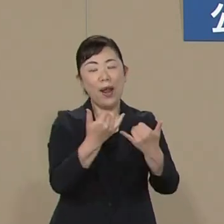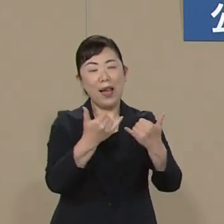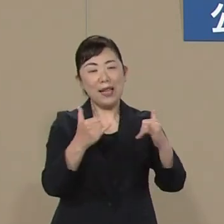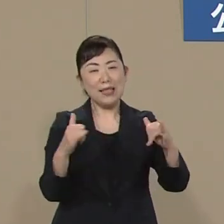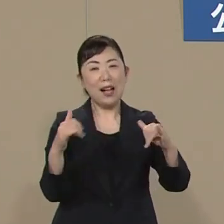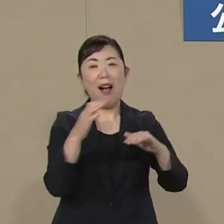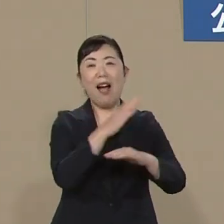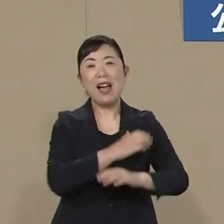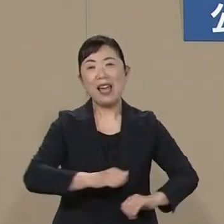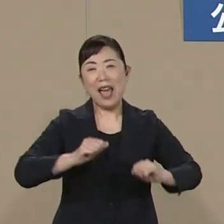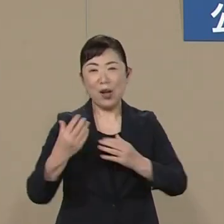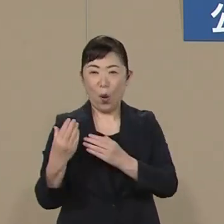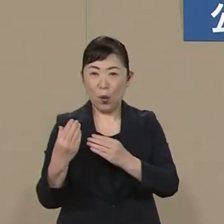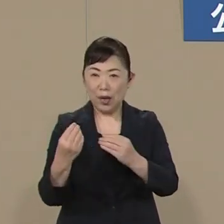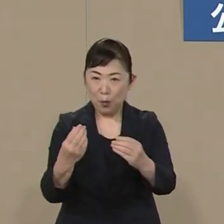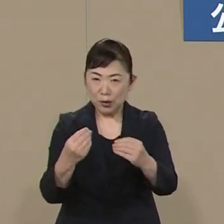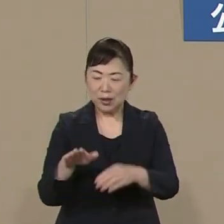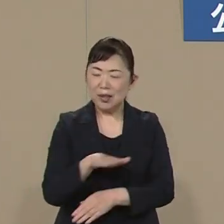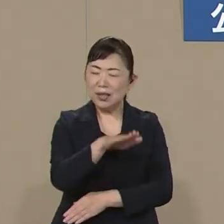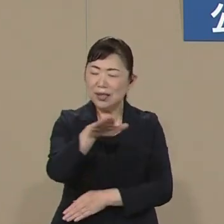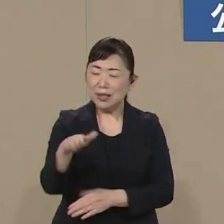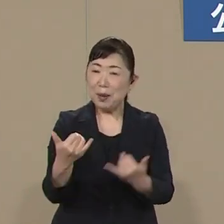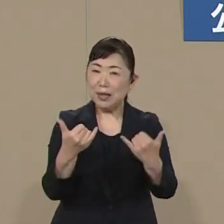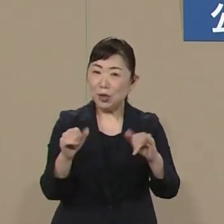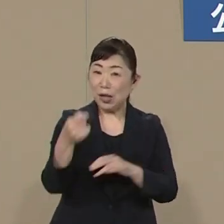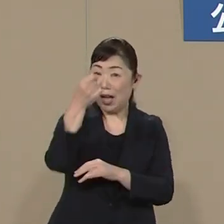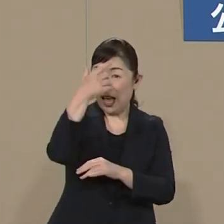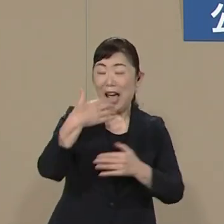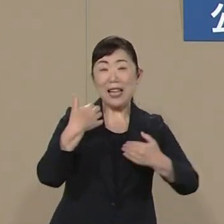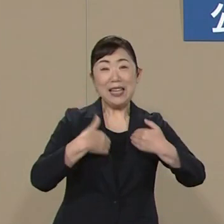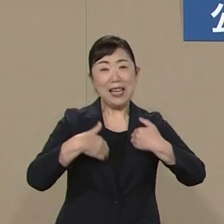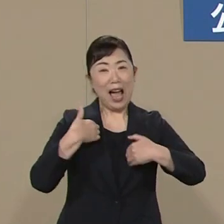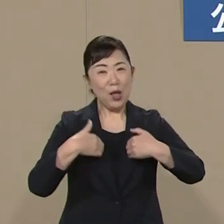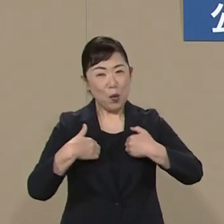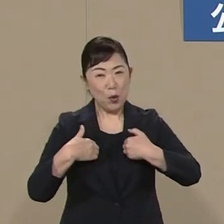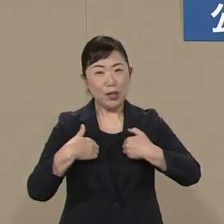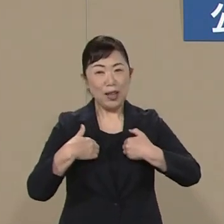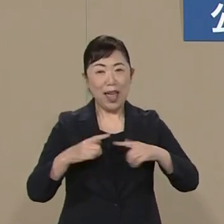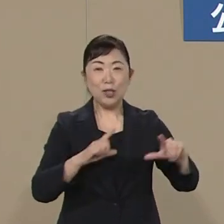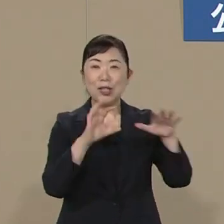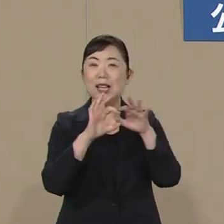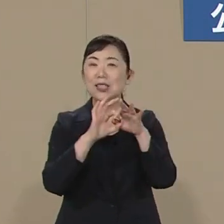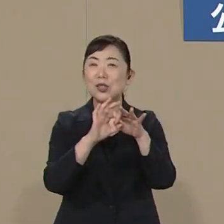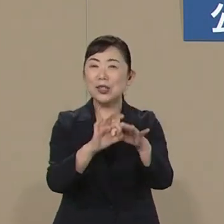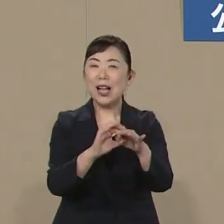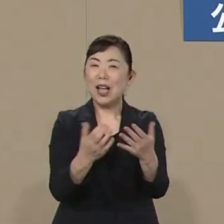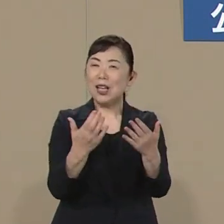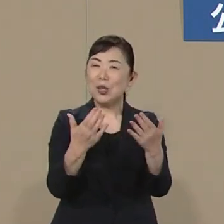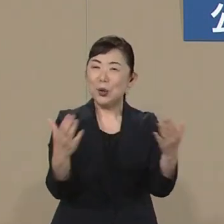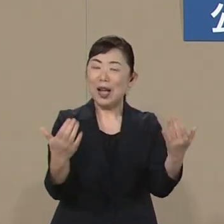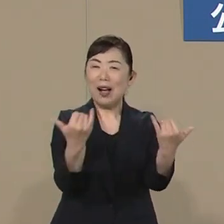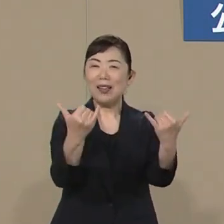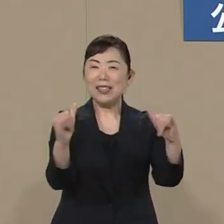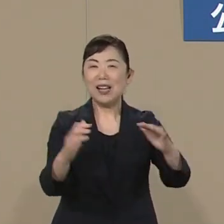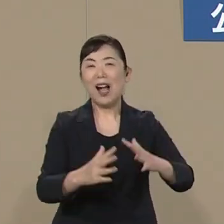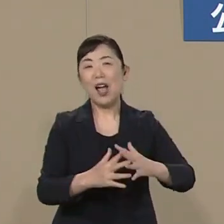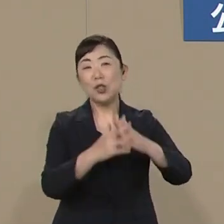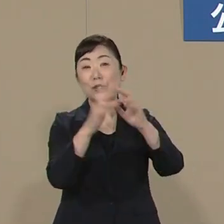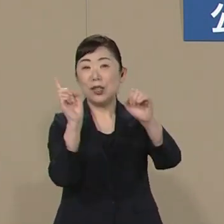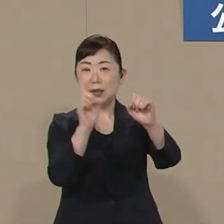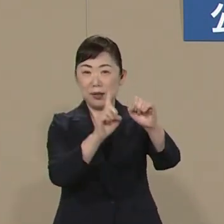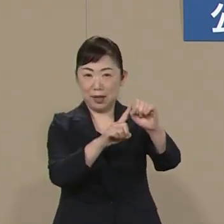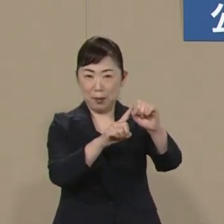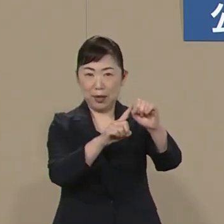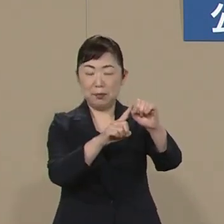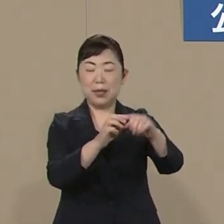高齢者の健康を保ちすべての人が生きがいを持って暮らし続けていくことのできる豊かな社会